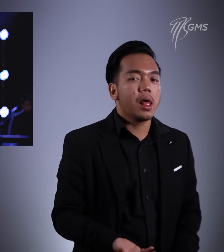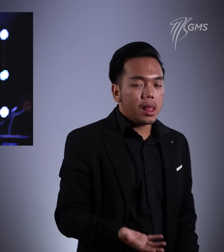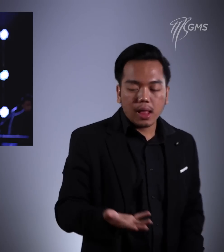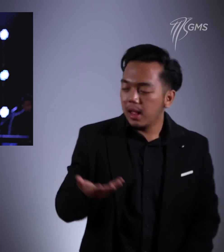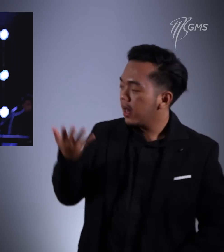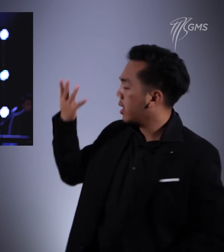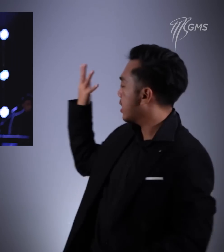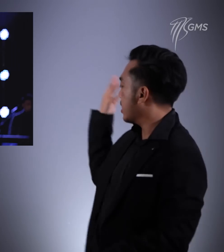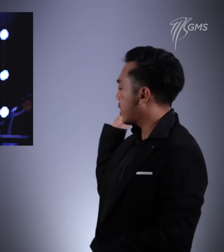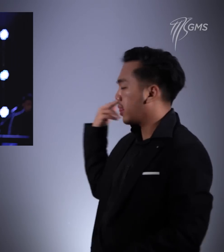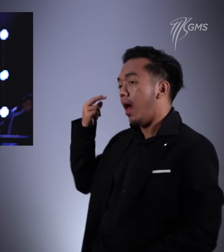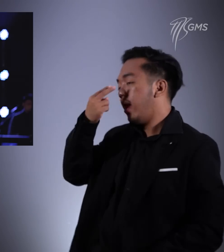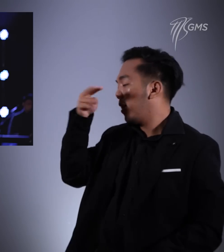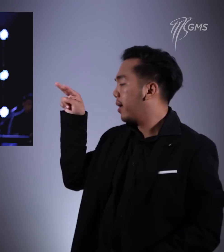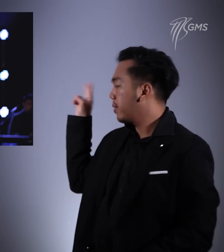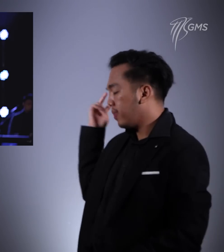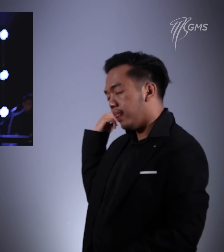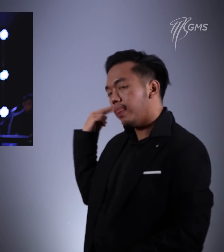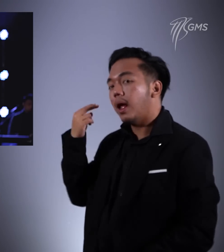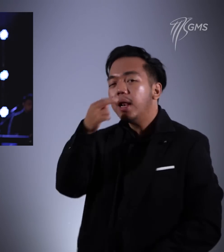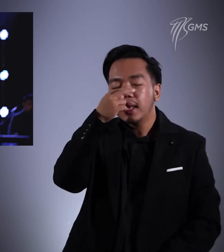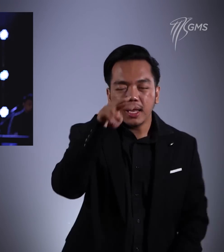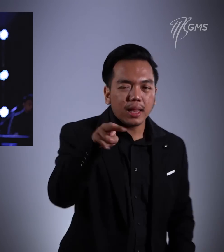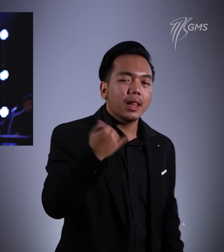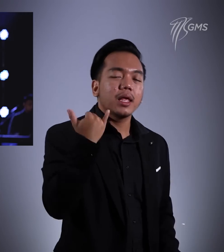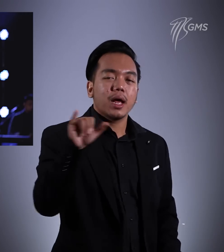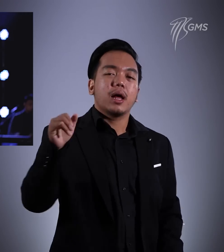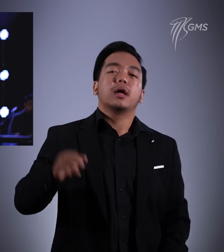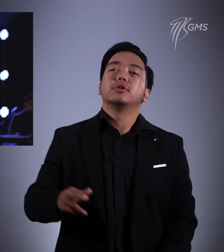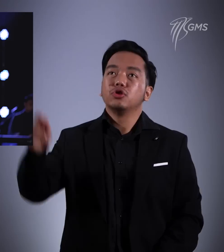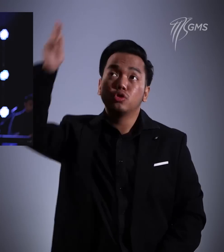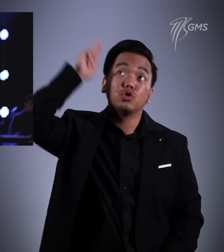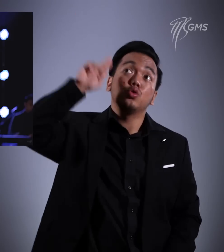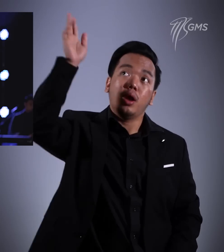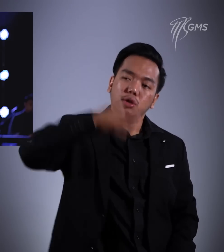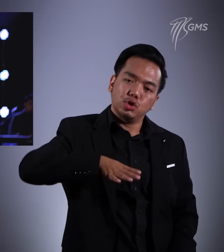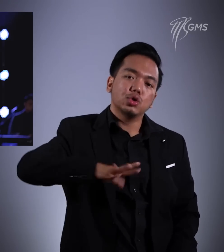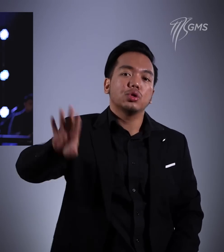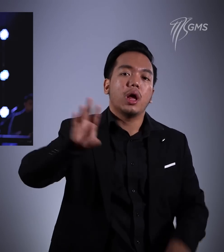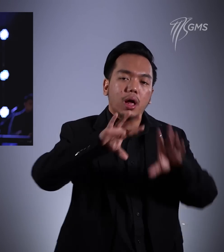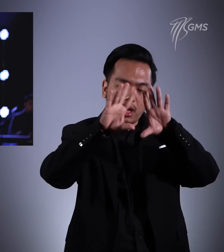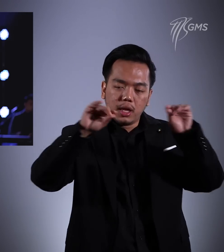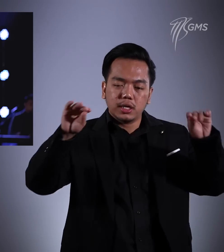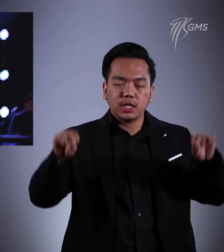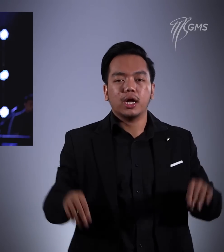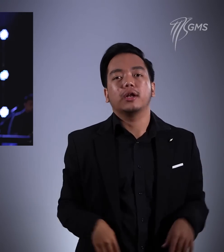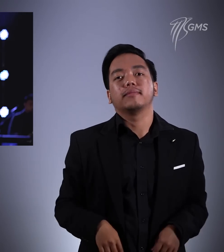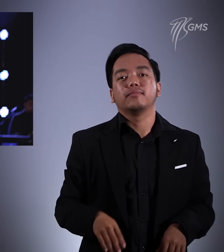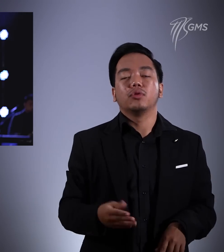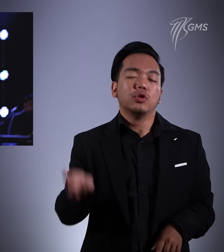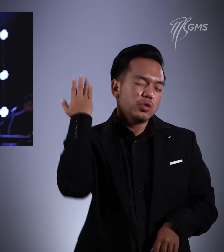segala pekerjaan dan perbuatannya, dan habiskan peluru hatimu dan syukuri satu persatu.